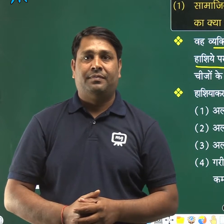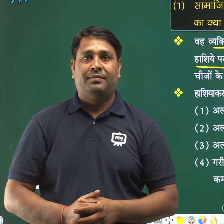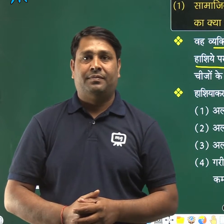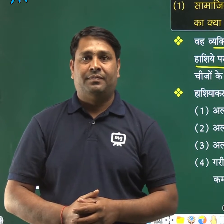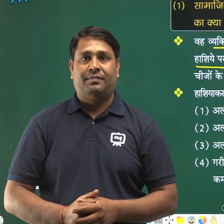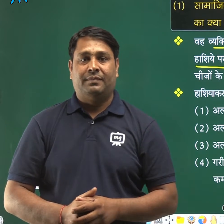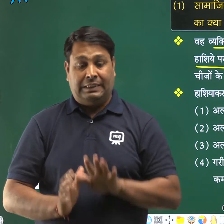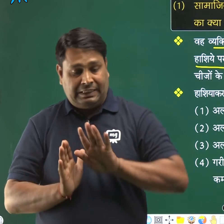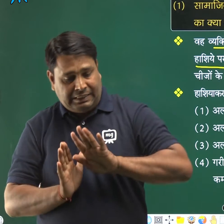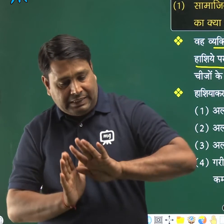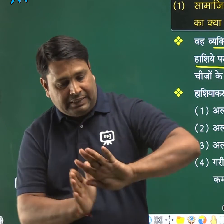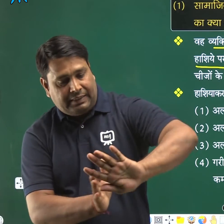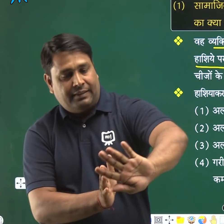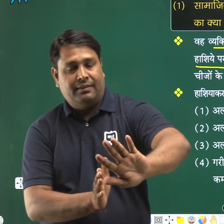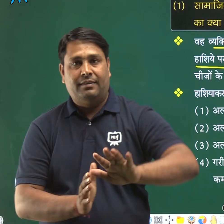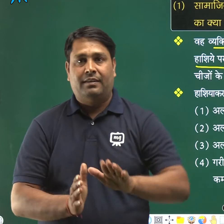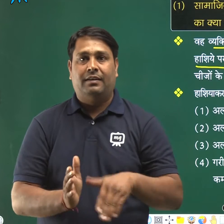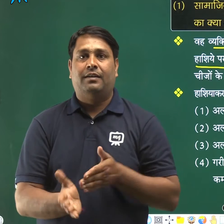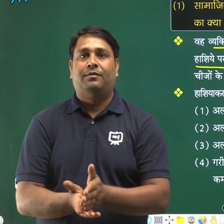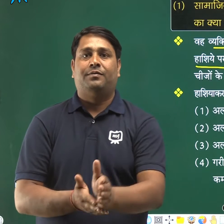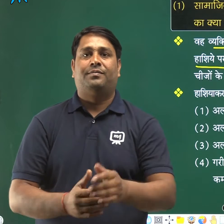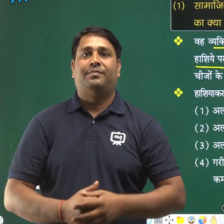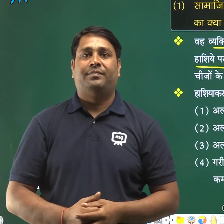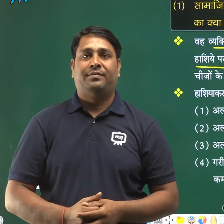धकेल दिया गया हो